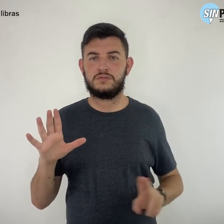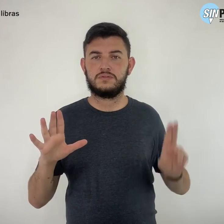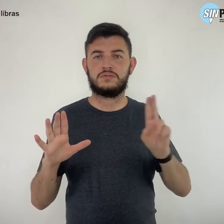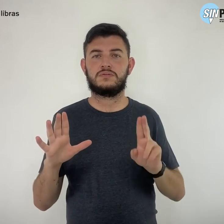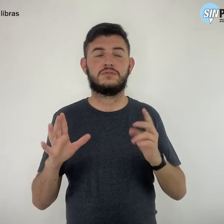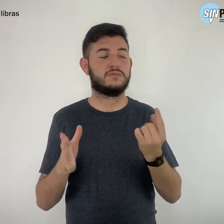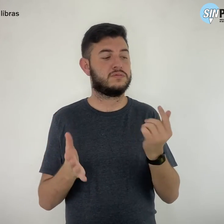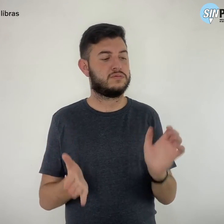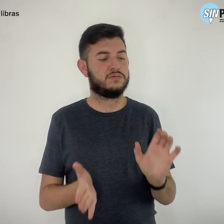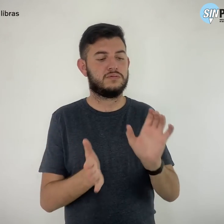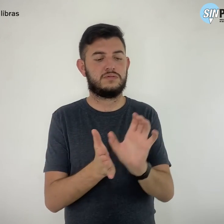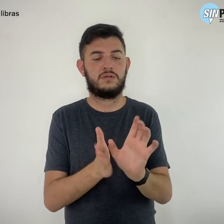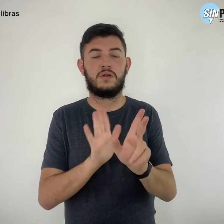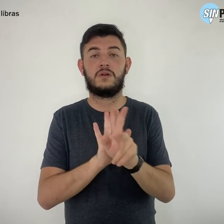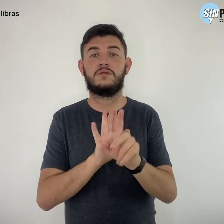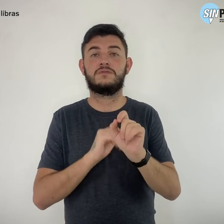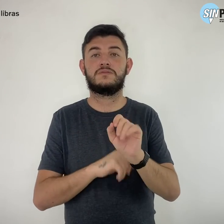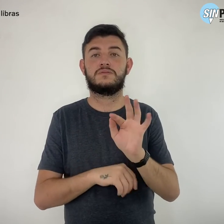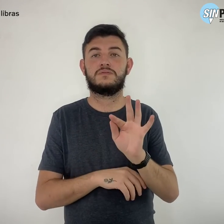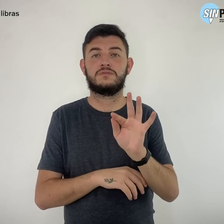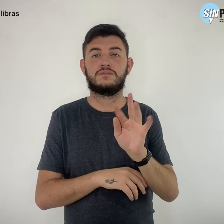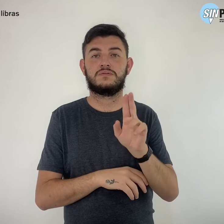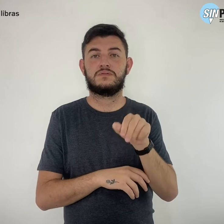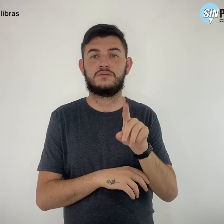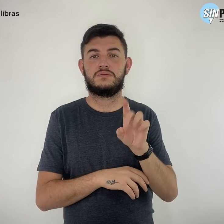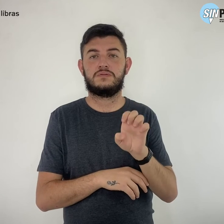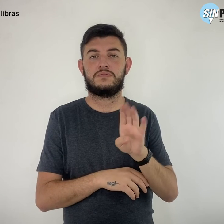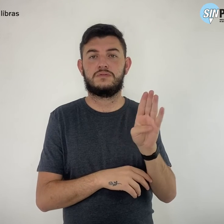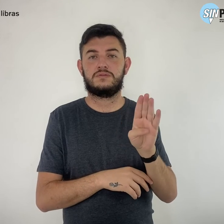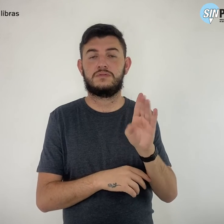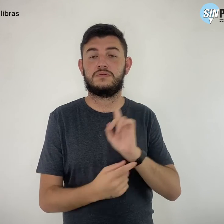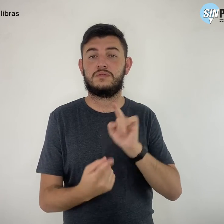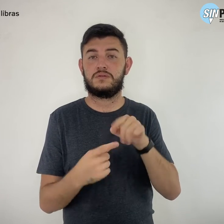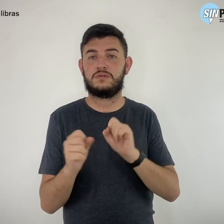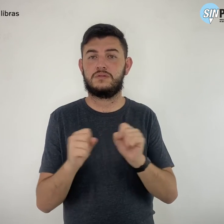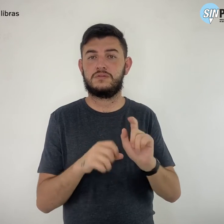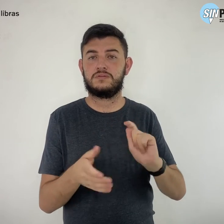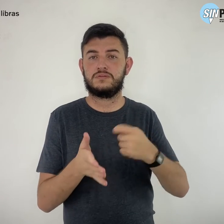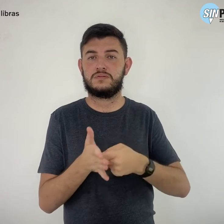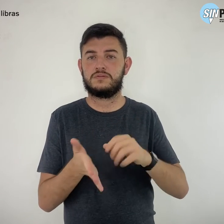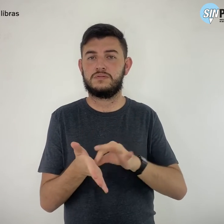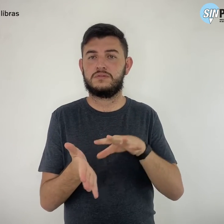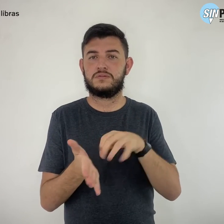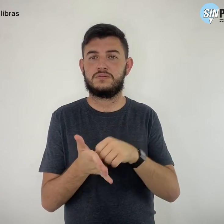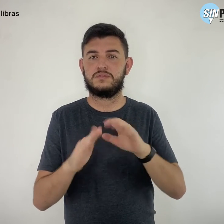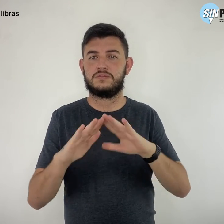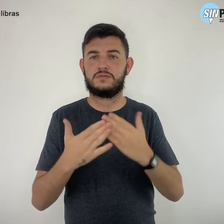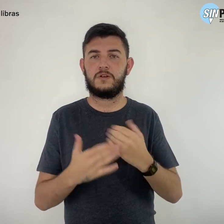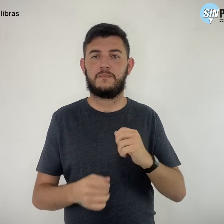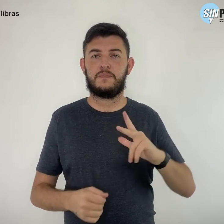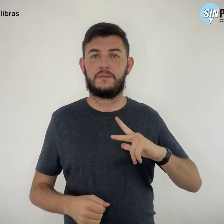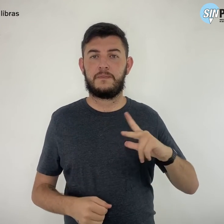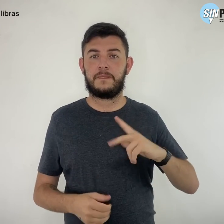do Fundeb para bancar matrículas de escolas privadas e pagamento de remuneração